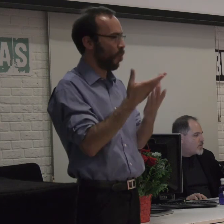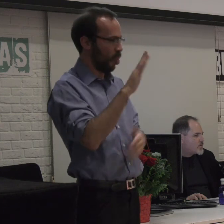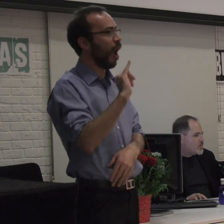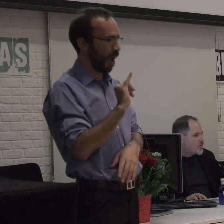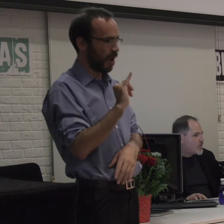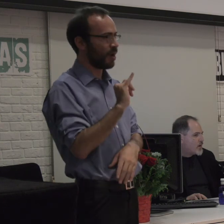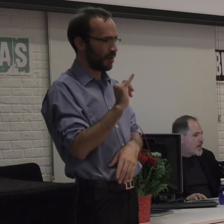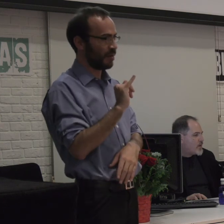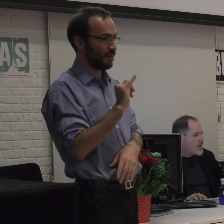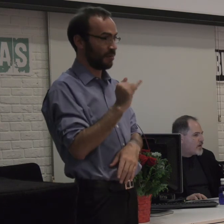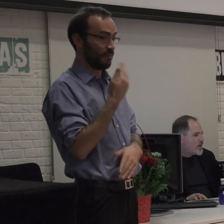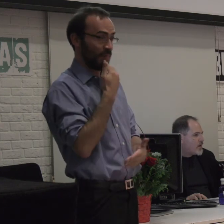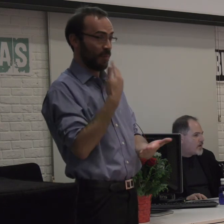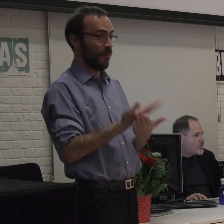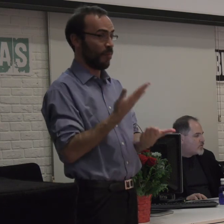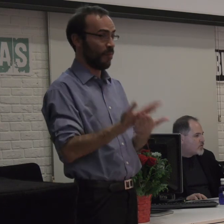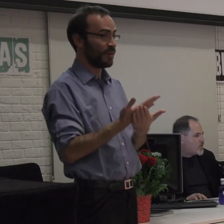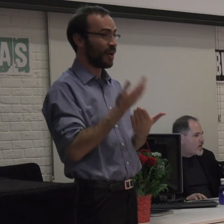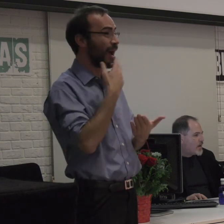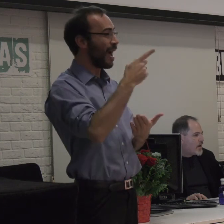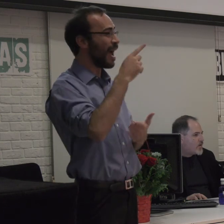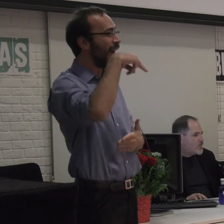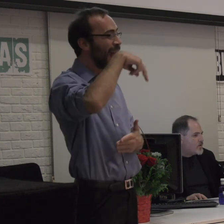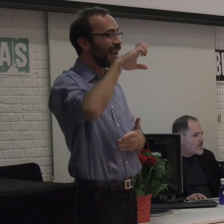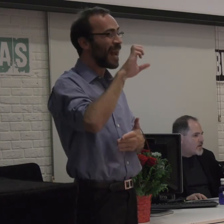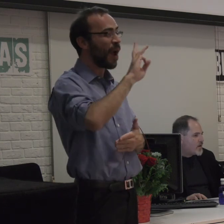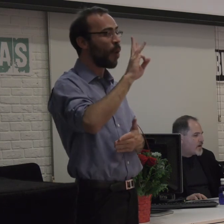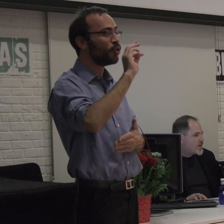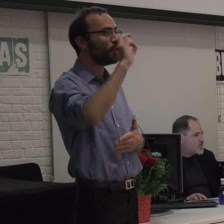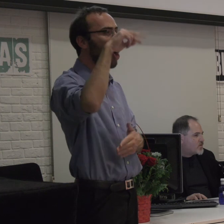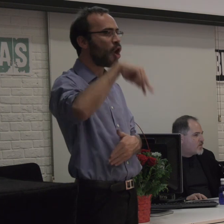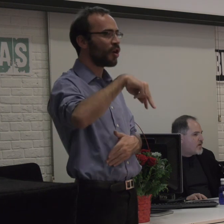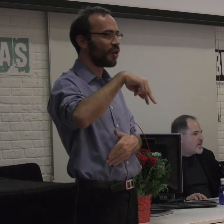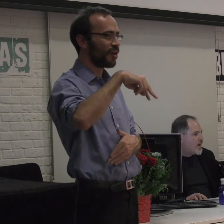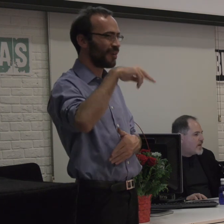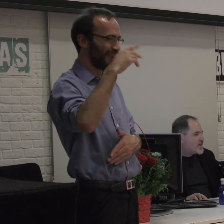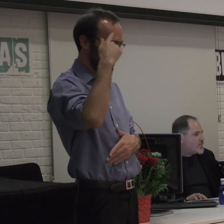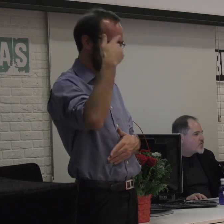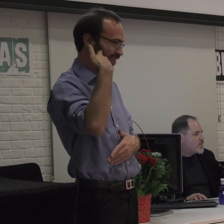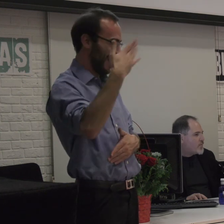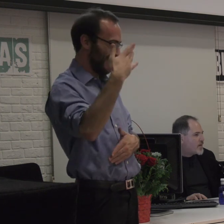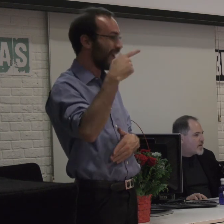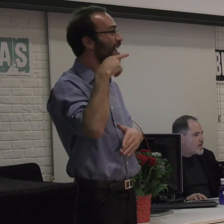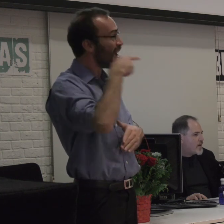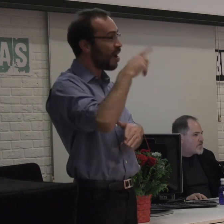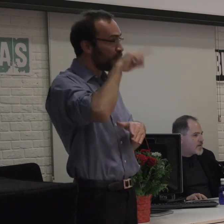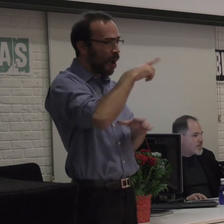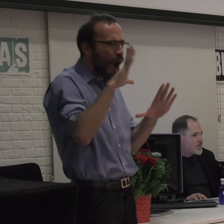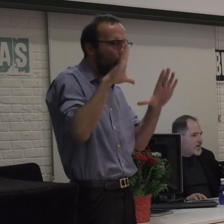muestra un botón, Newton era ocultista, era masón, y ahí le tenemos como padre de la física moderna.